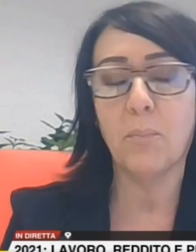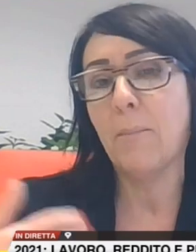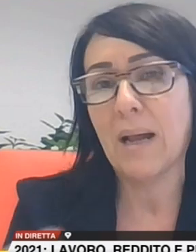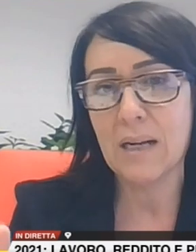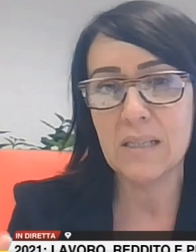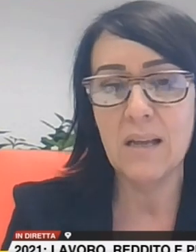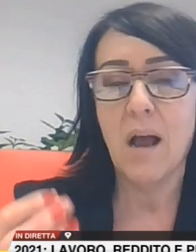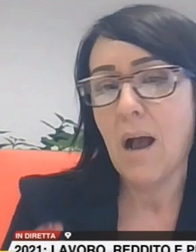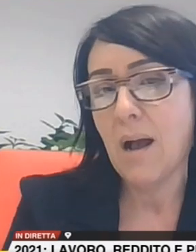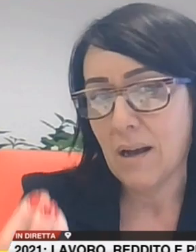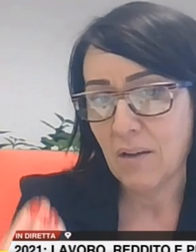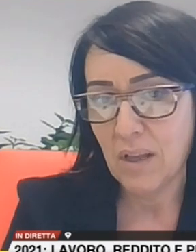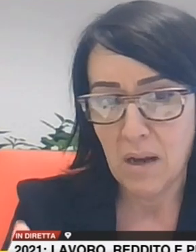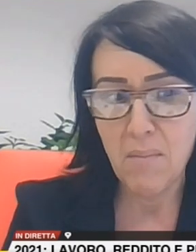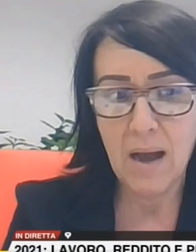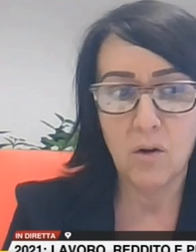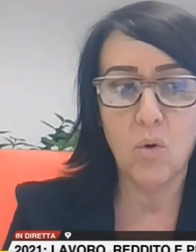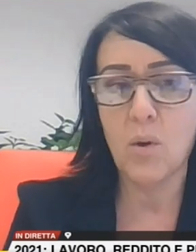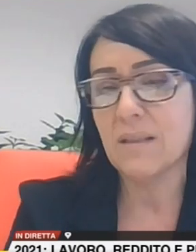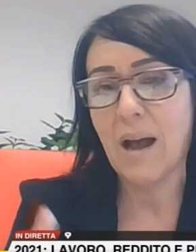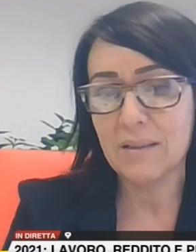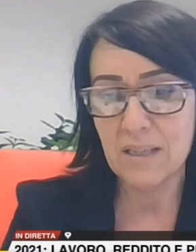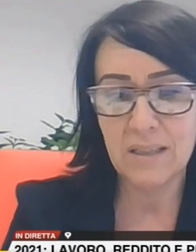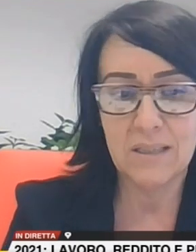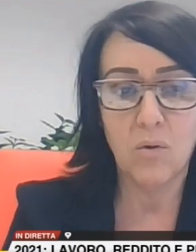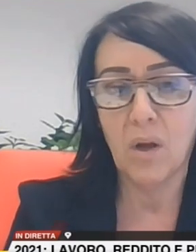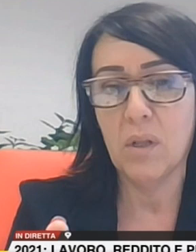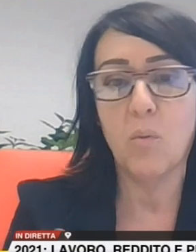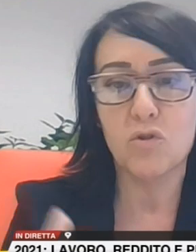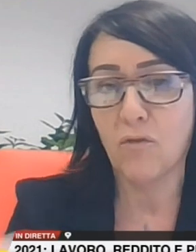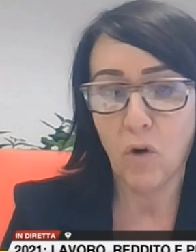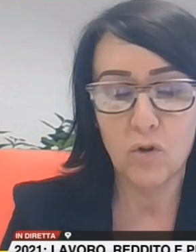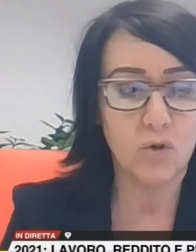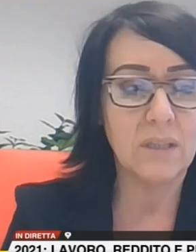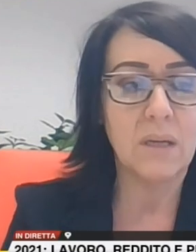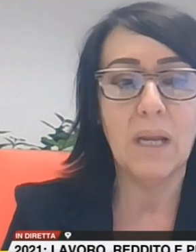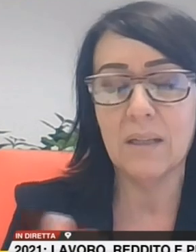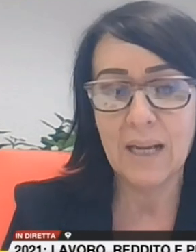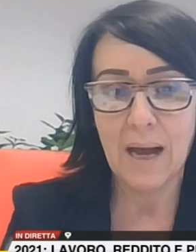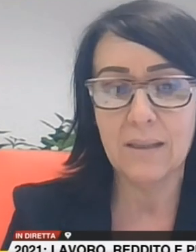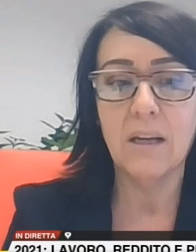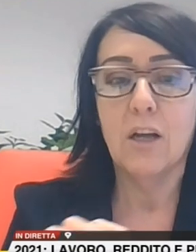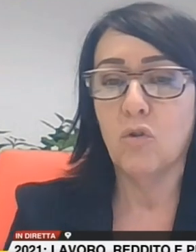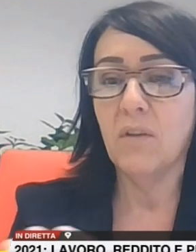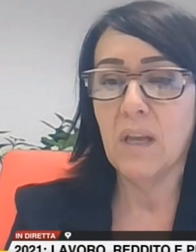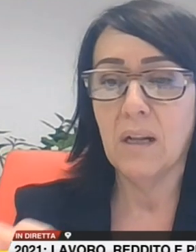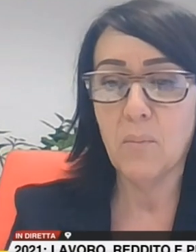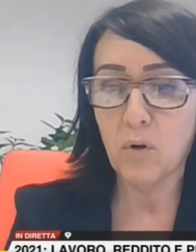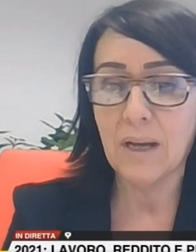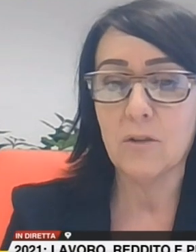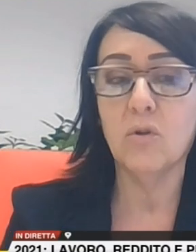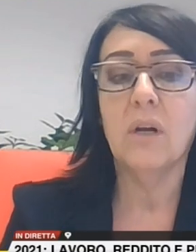fatto prepararsi a avere in mano questa attestazione, quindi questo foglio sostanzialmente di carta, dove